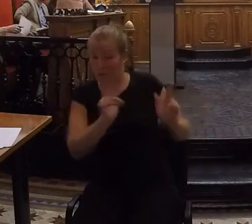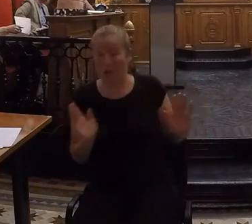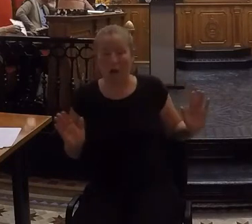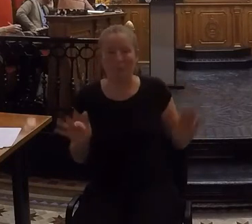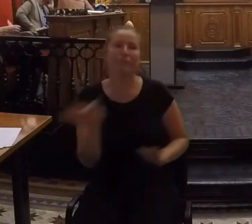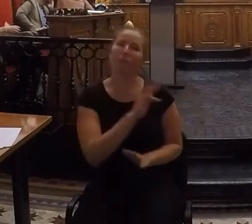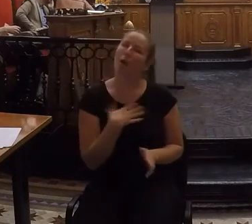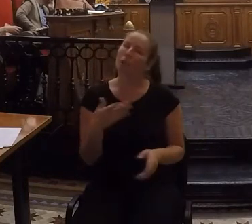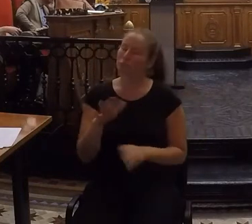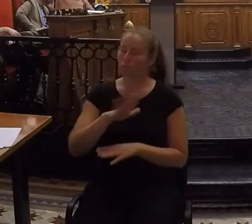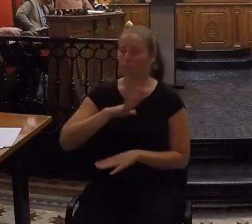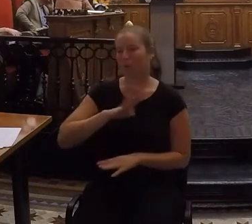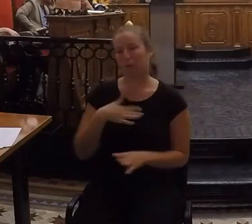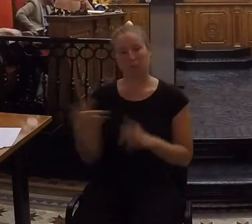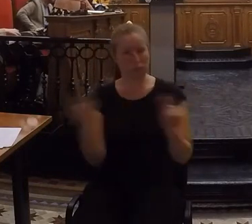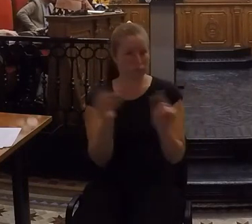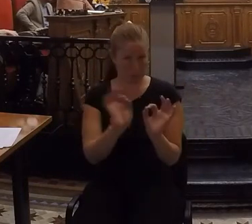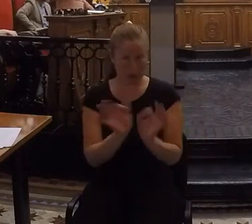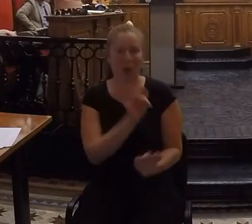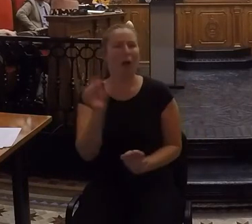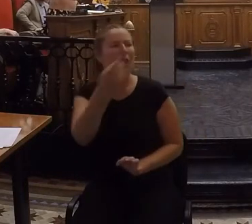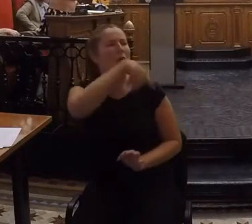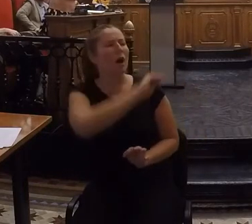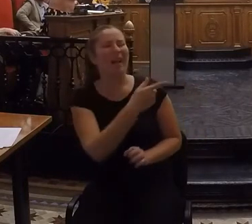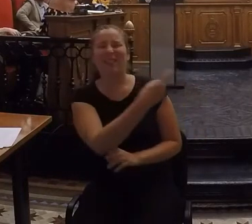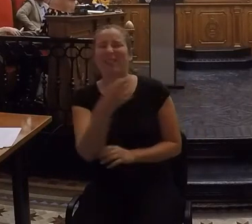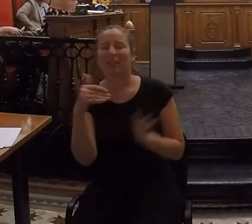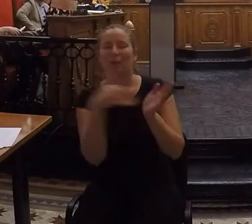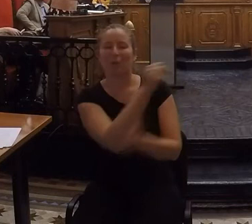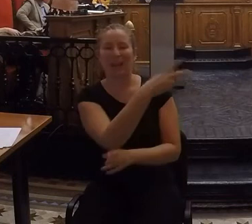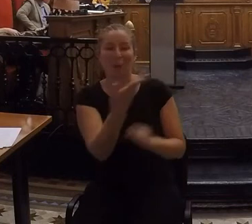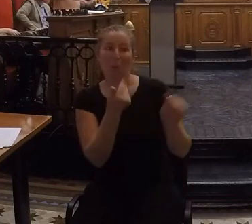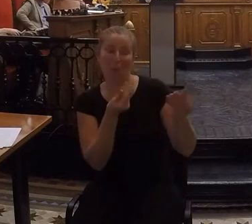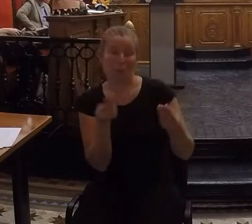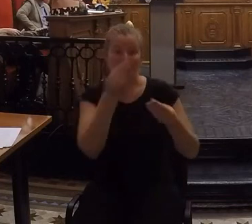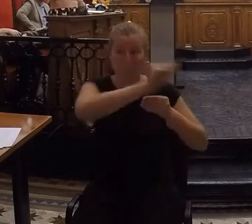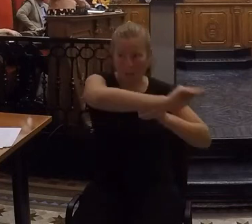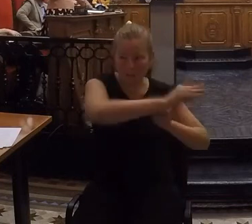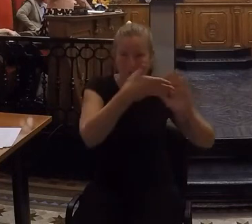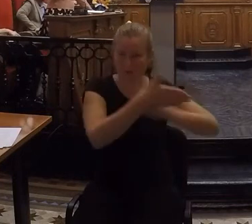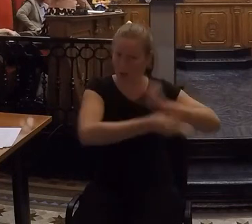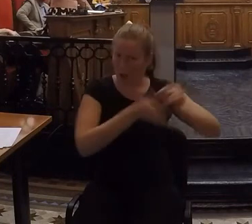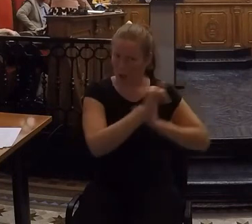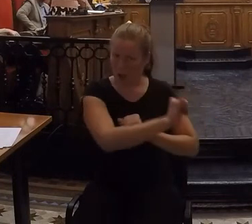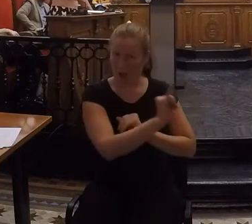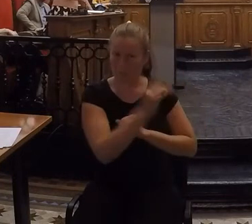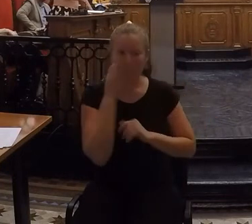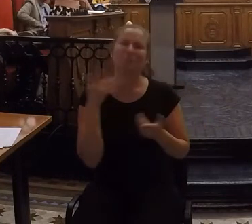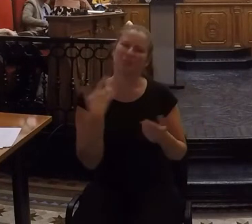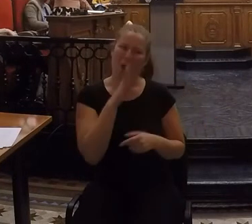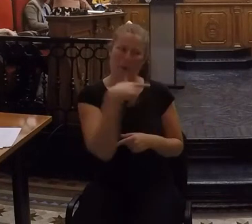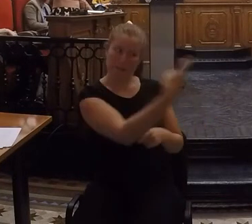establezcan diálogos. En voz del Partido Popular. Tenían 100.000 euros más. Y le voy a decir la diferencia entre ustedes y nosotros. Miren, si este